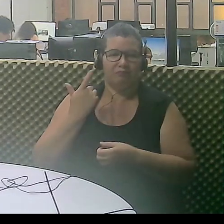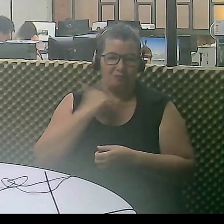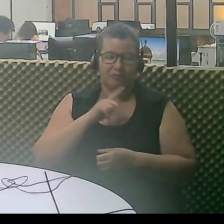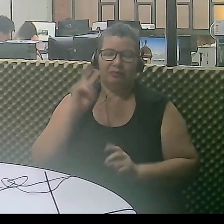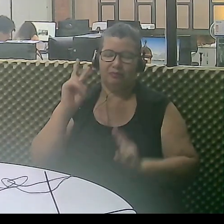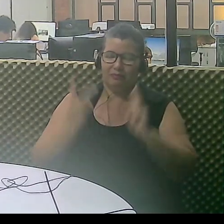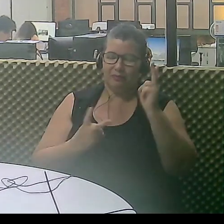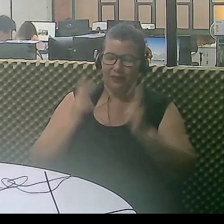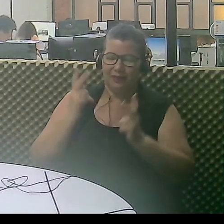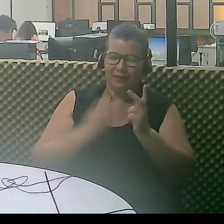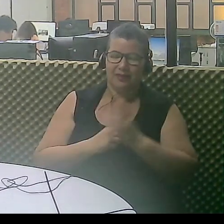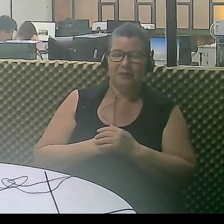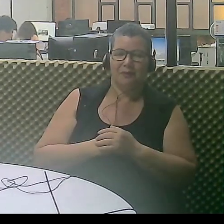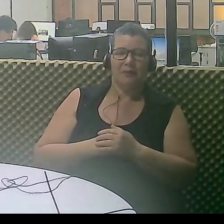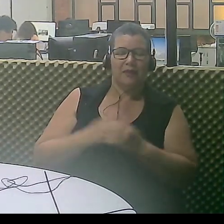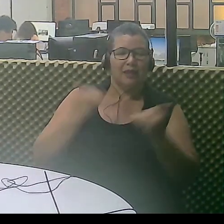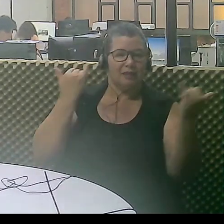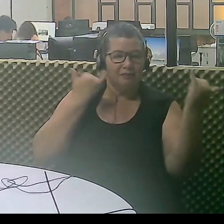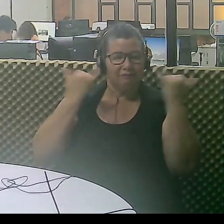Giro de